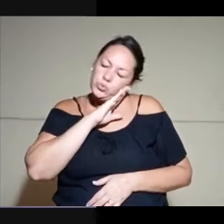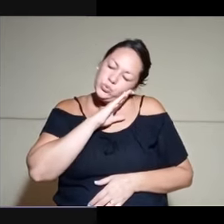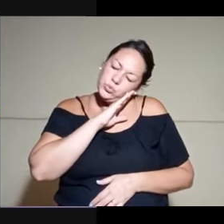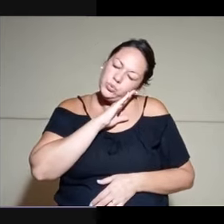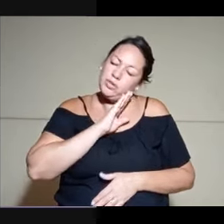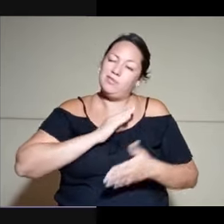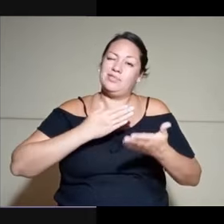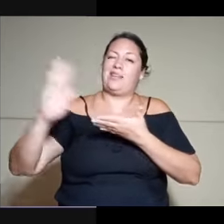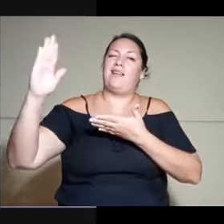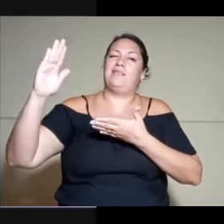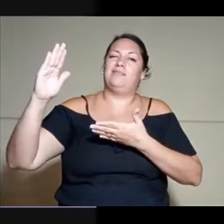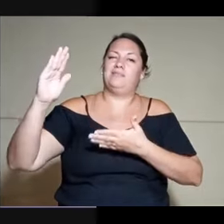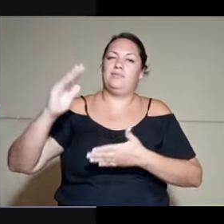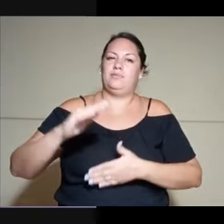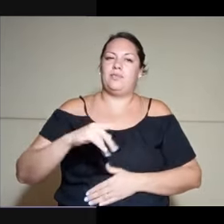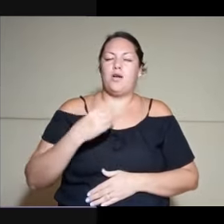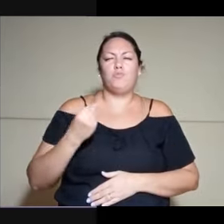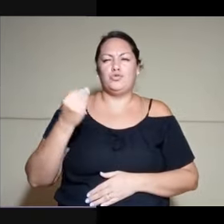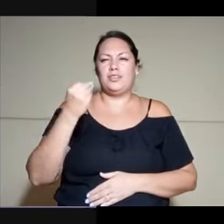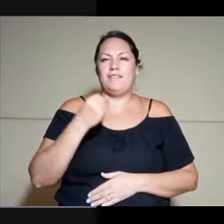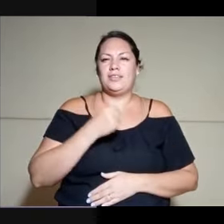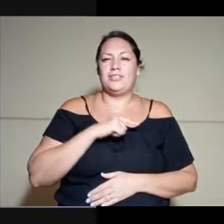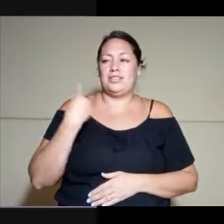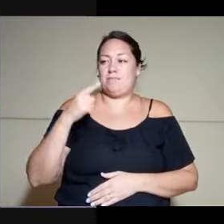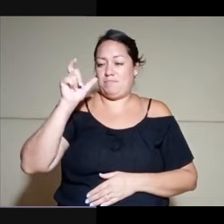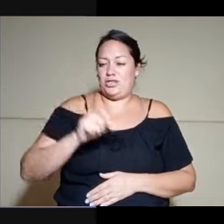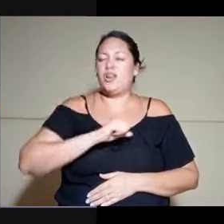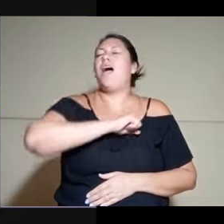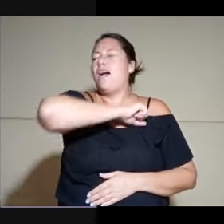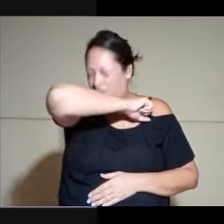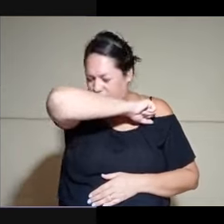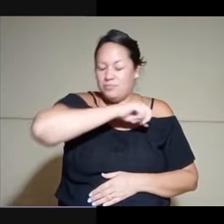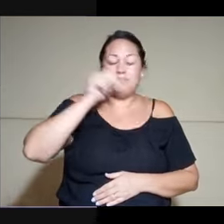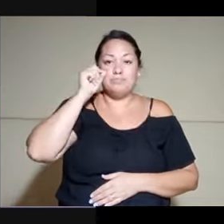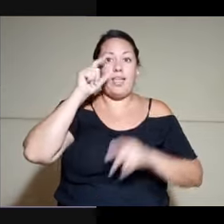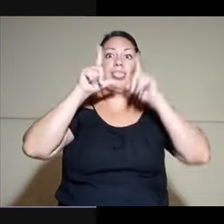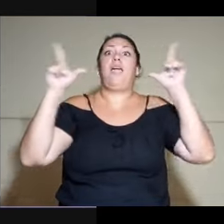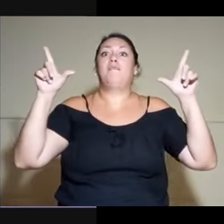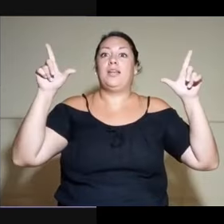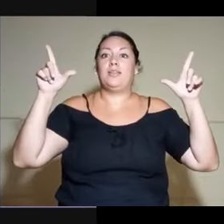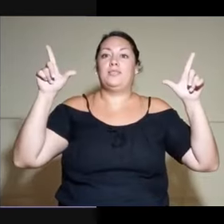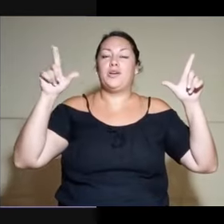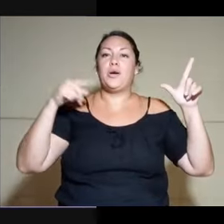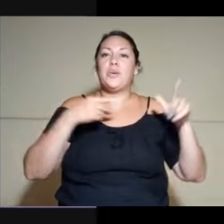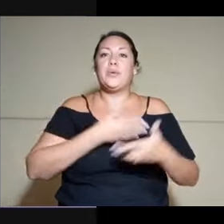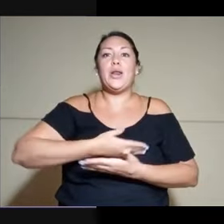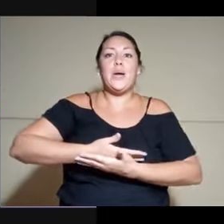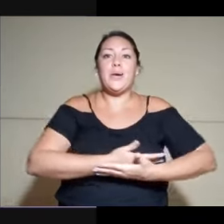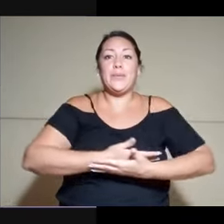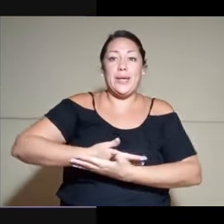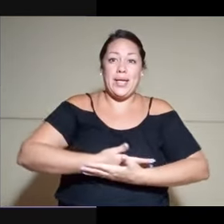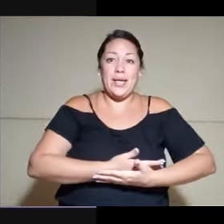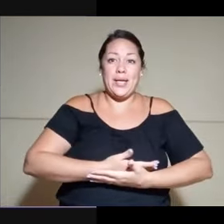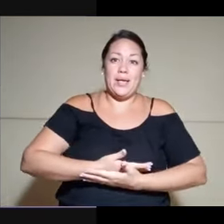cerrada, o tienen que ver o son suprimidos por la acción del sueño. Por eso cuando uno generalmente estornuda, lo